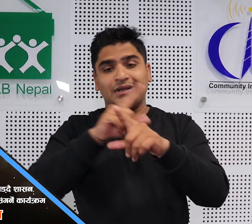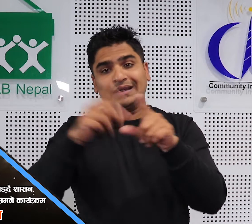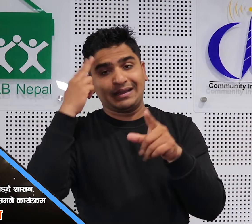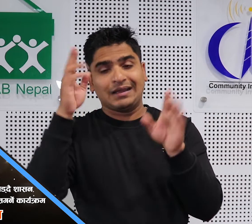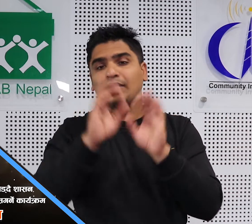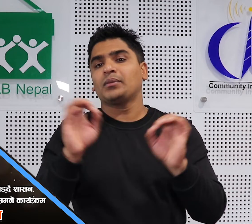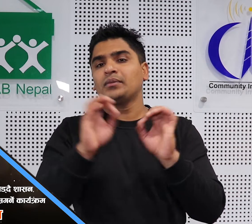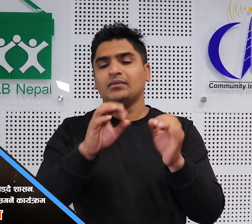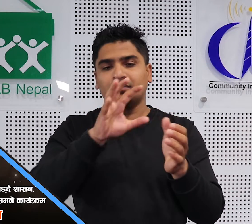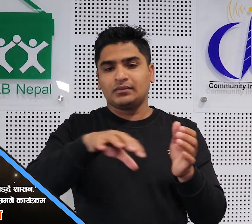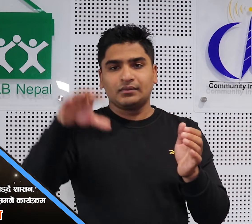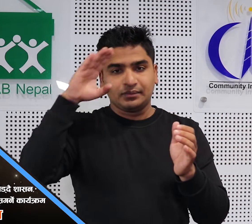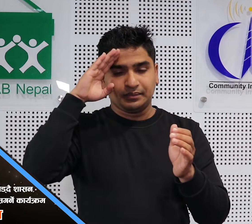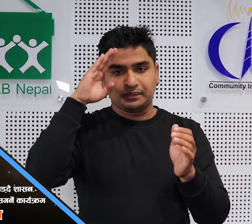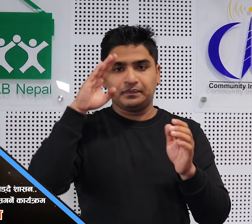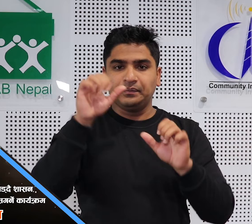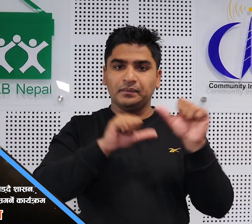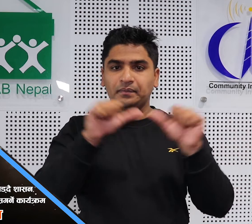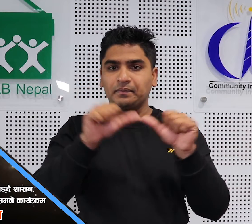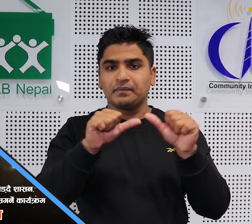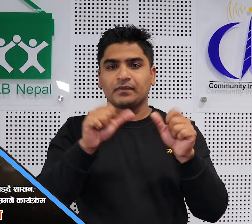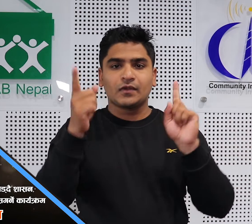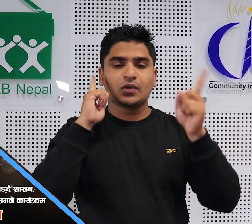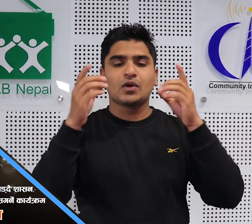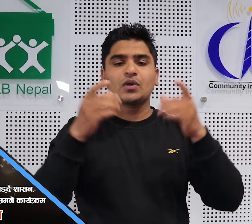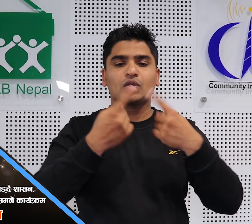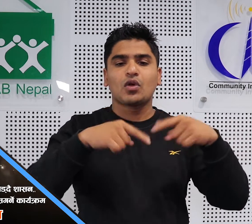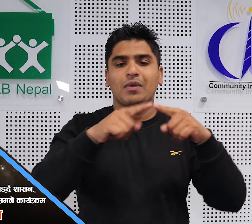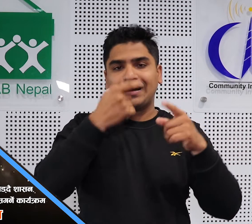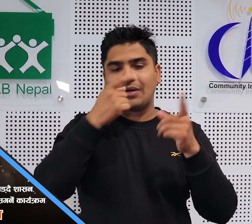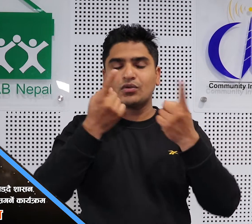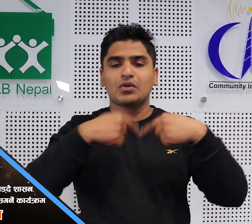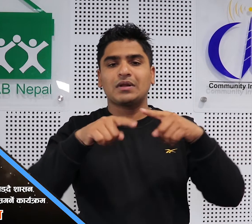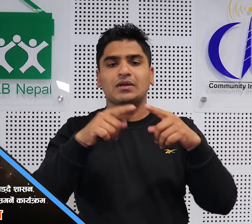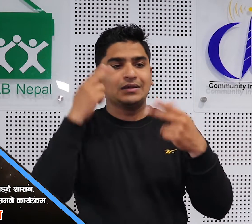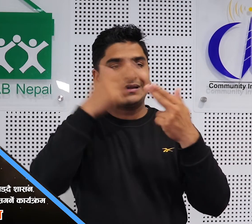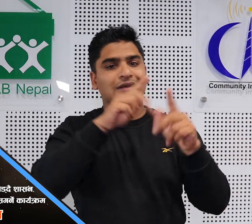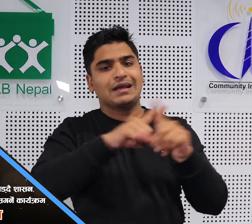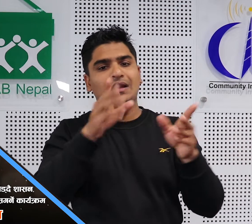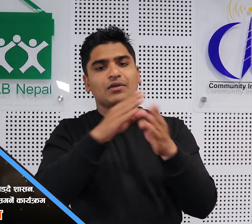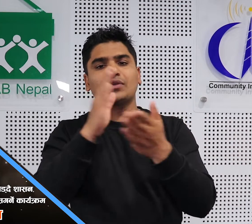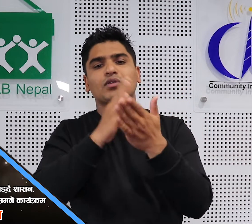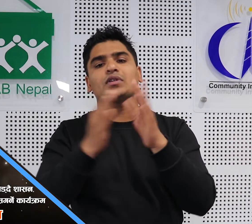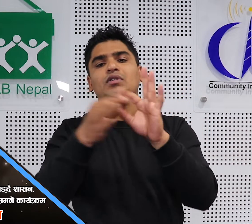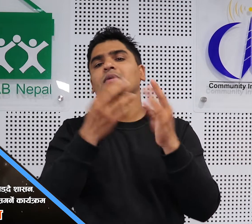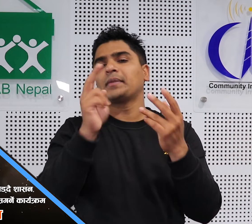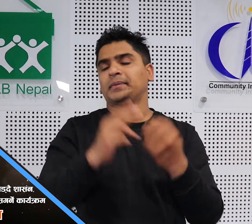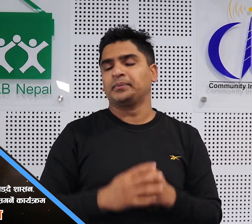चाहिँ स्थानीय सरकारको चाहिँ त्यो नगरसभाले गाउँसभाले नचिनेका योजनाहरू आउँछन् अनि कसरी समन्वय भयो भनेर। यस्तो